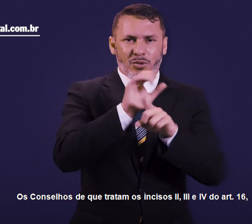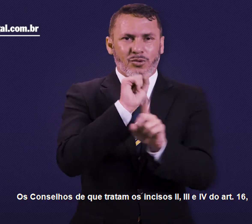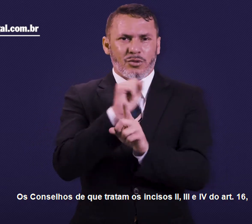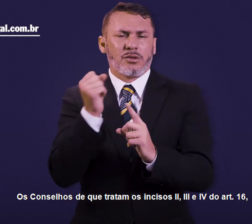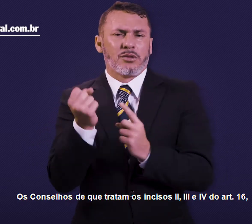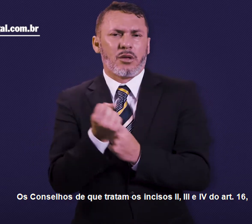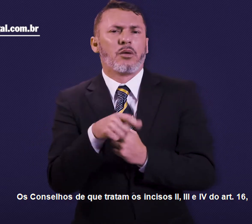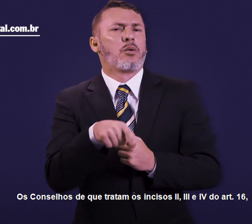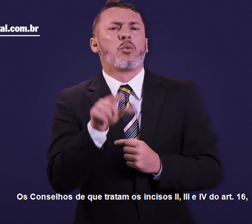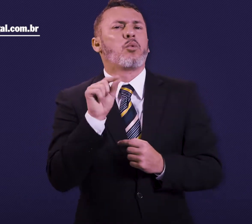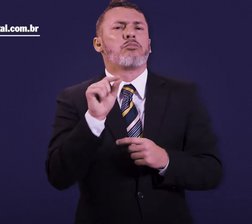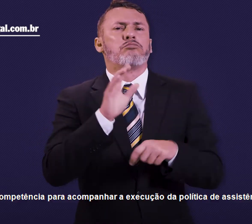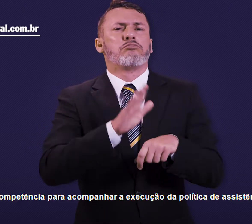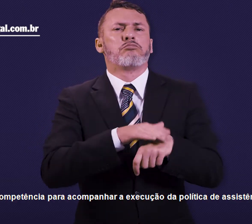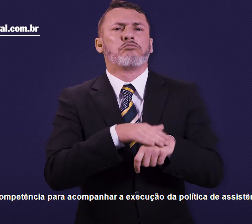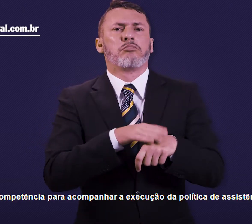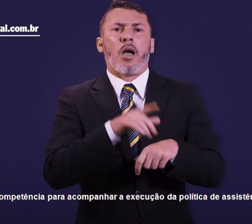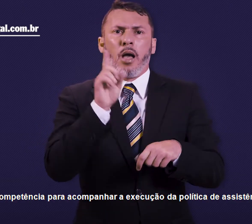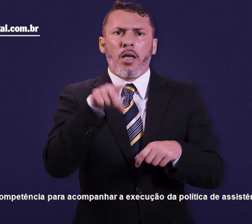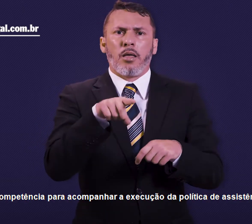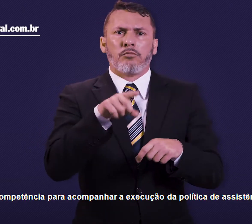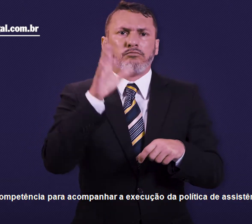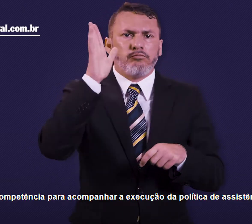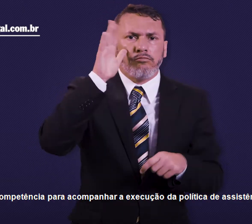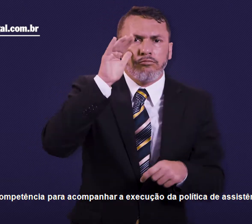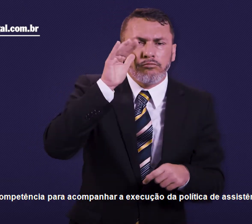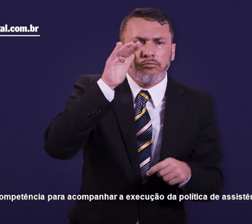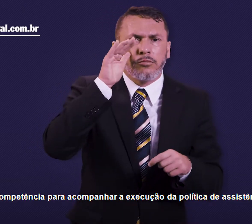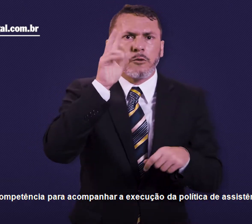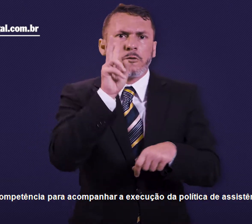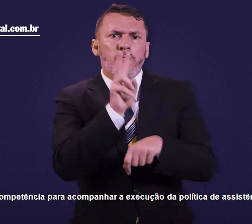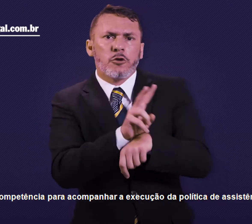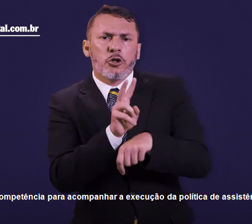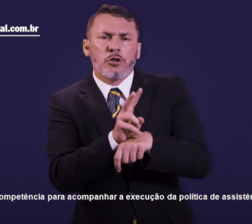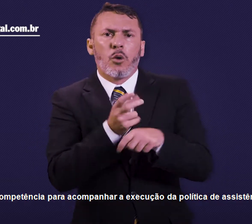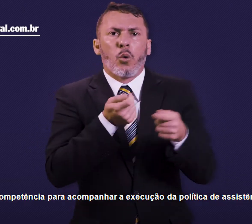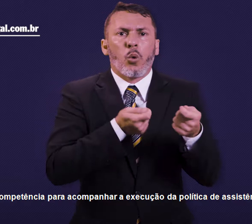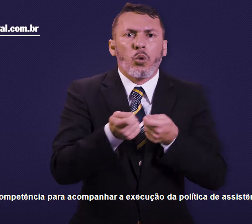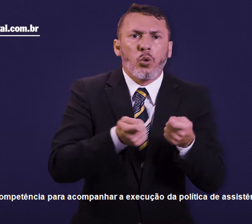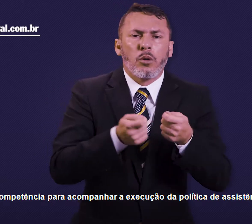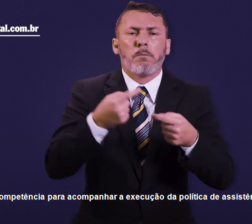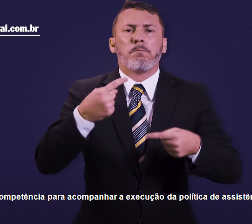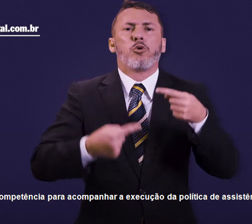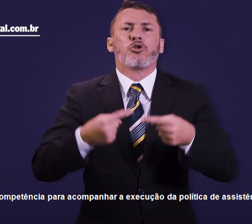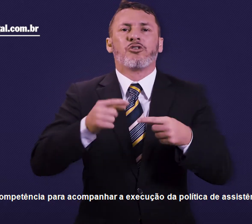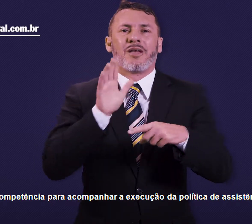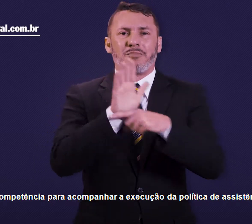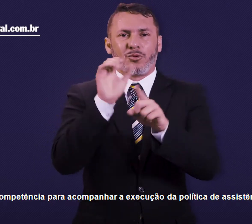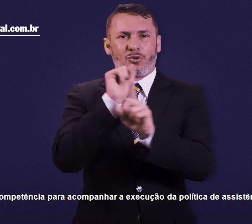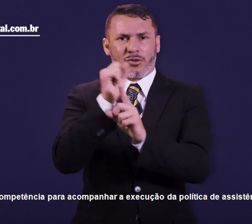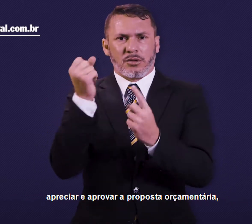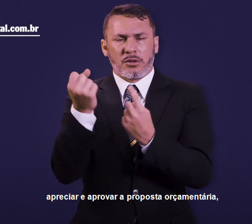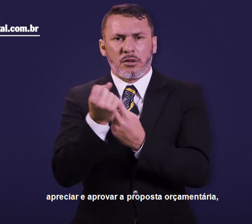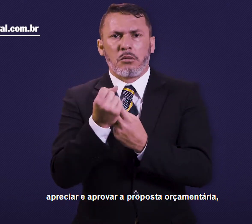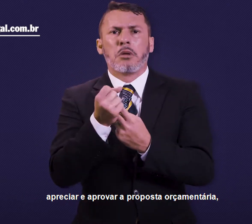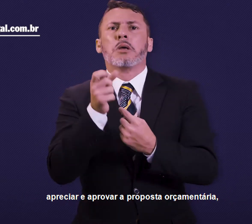artigo 16, com competência para acompanhar a execução da política de assistência social, apreciar